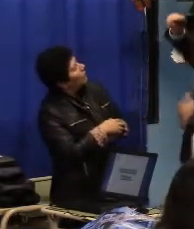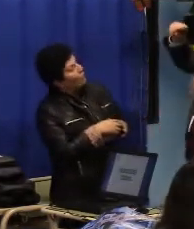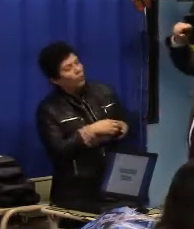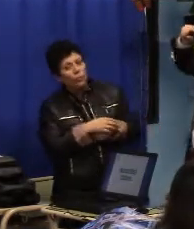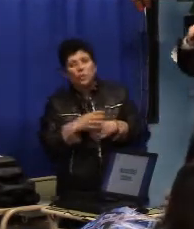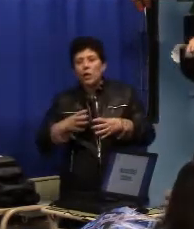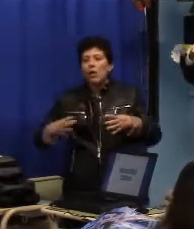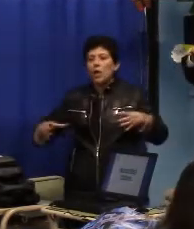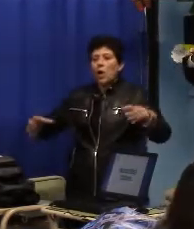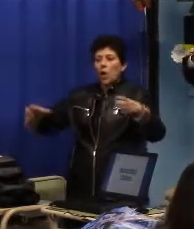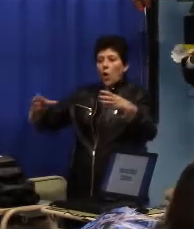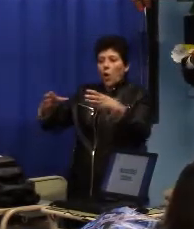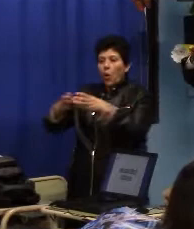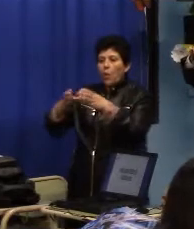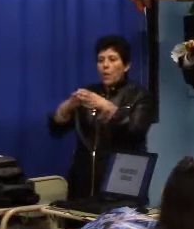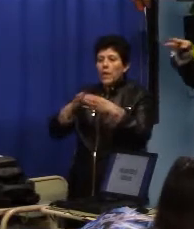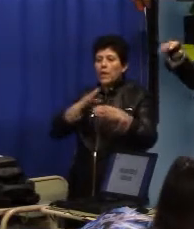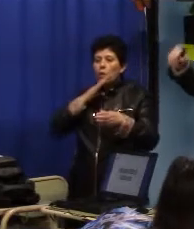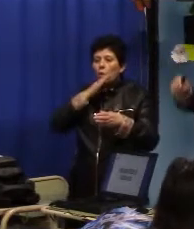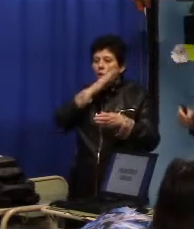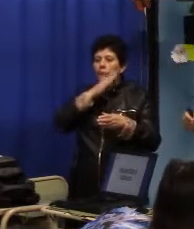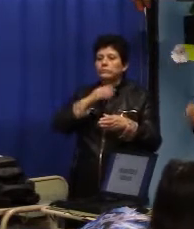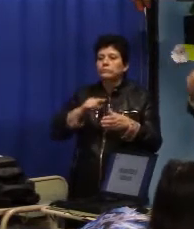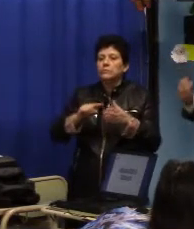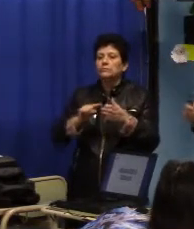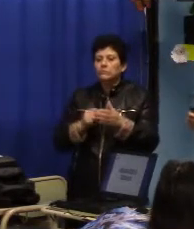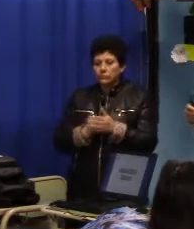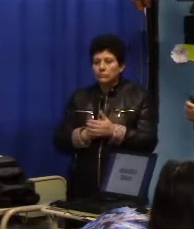Tenemos una iglesia hebrea,